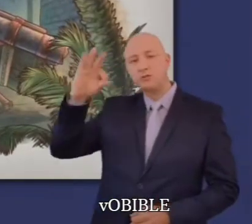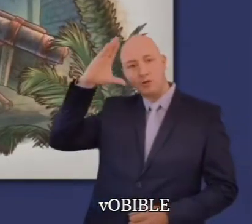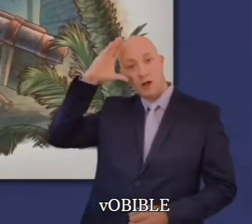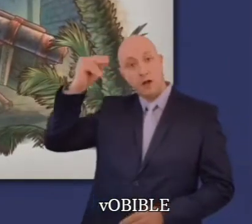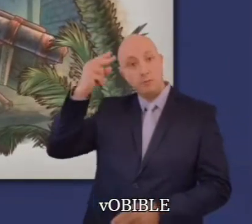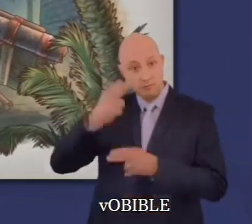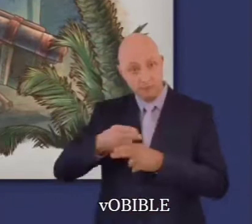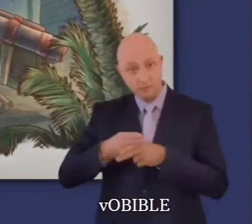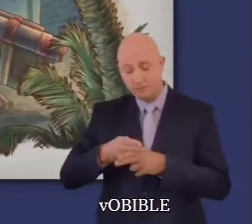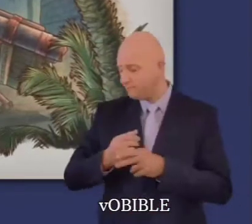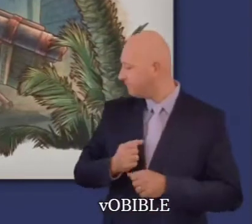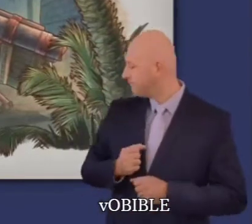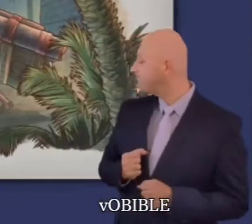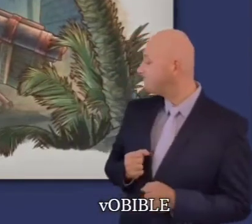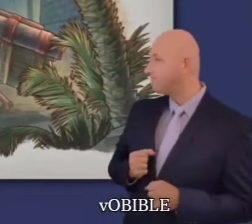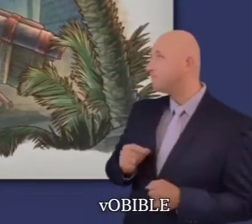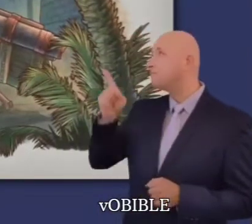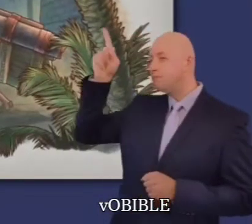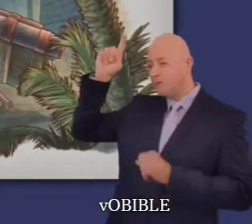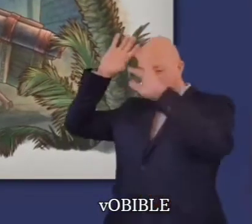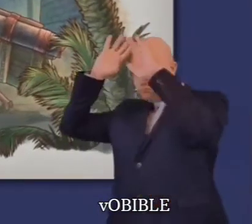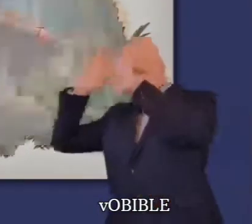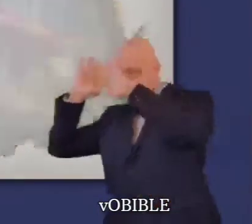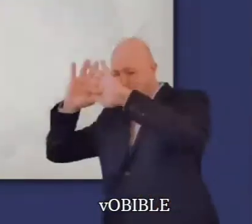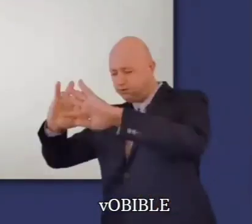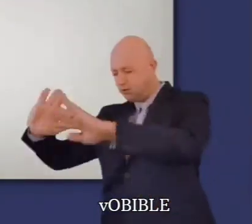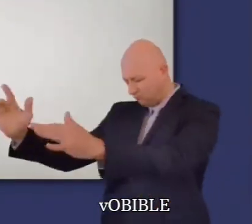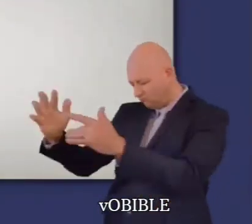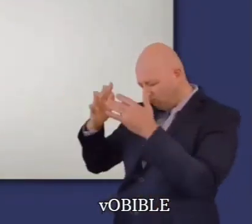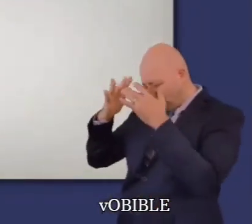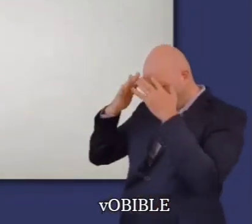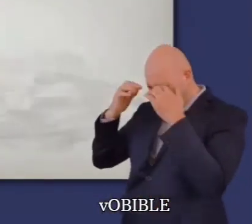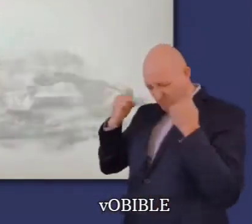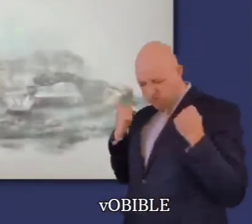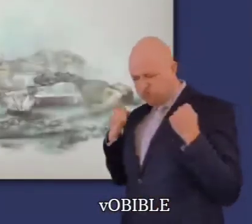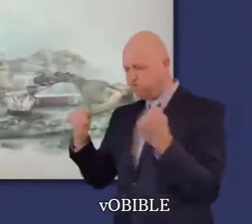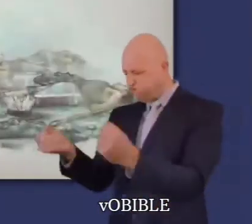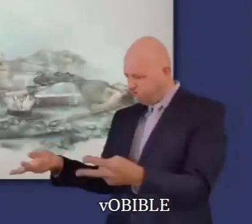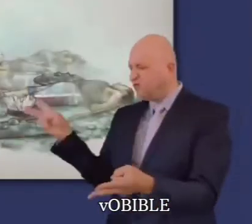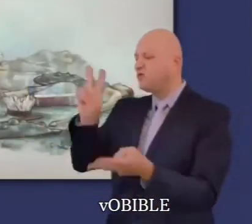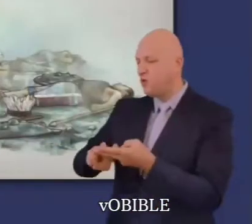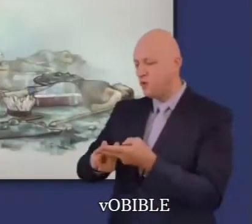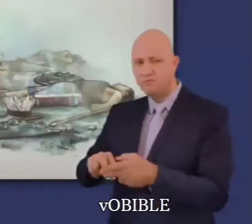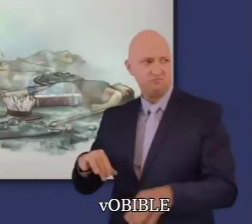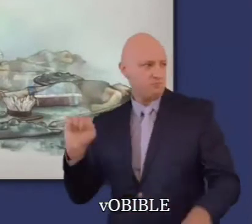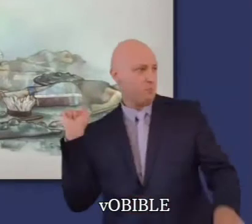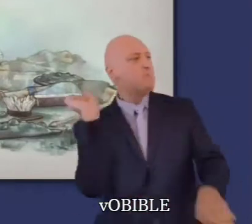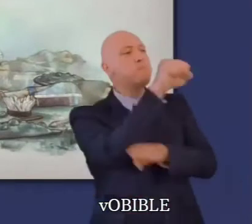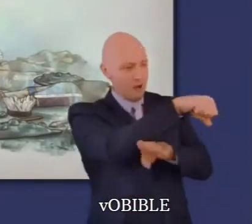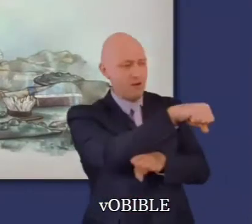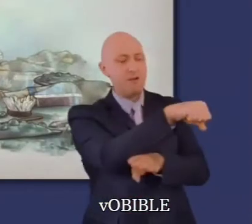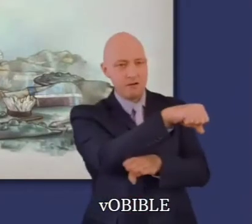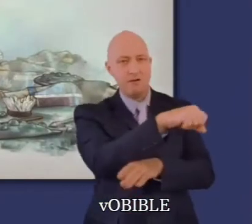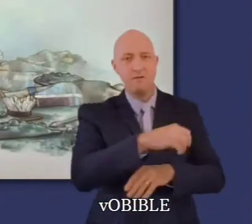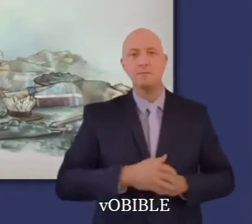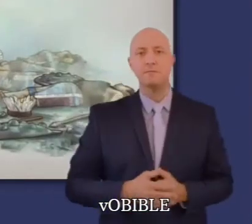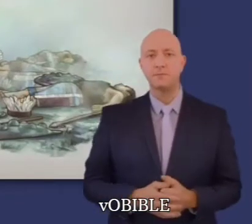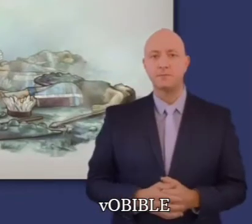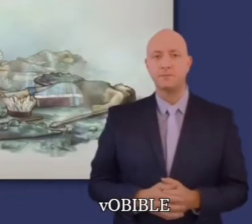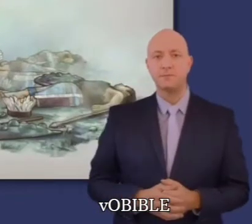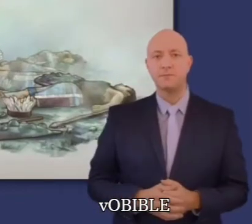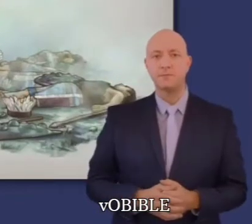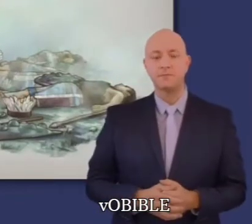Les chapitres 11 et 12 racontent les exploits du juge Jephthé. Avec l'aide de Jéhovah, il réussit